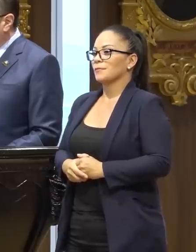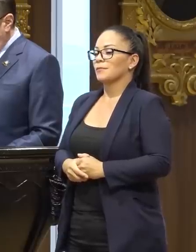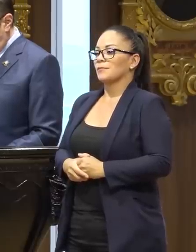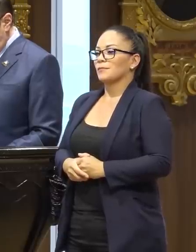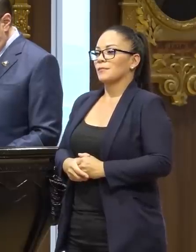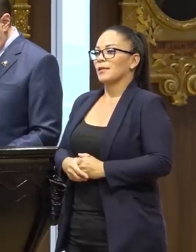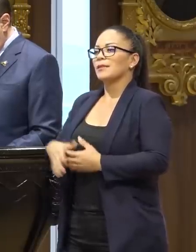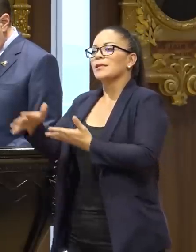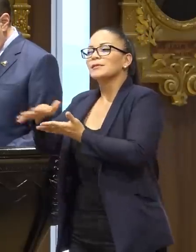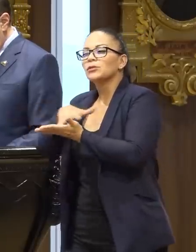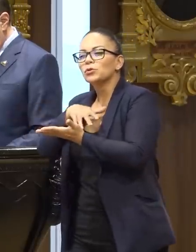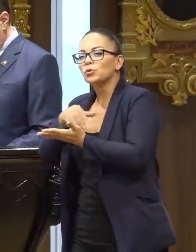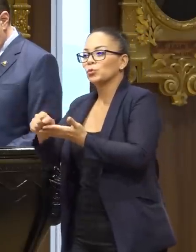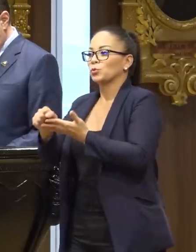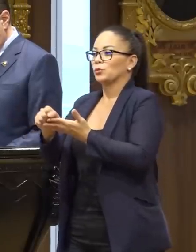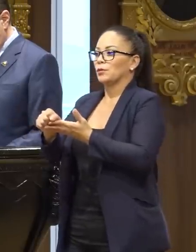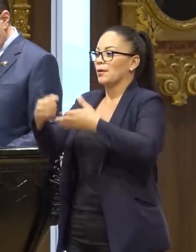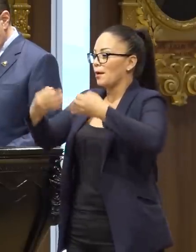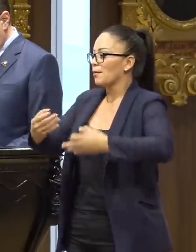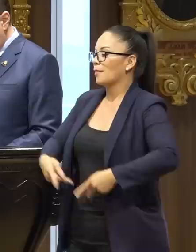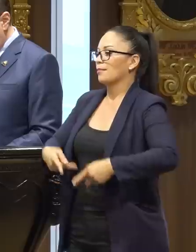destruyen su calidad de vida,